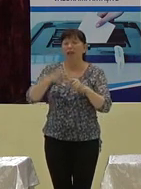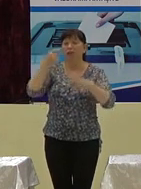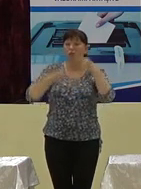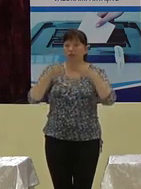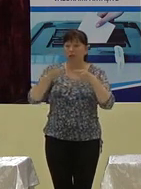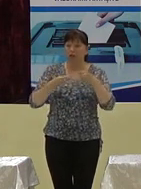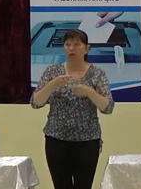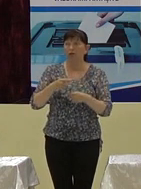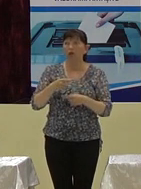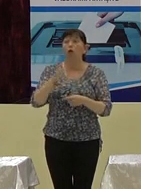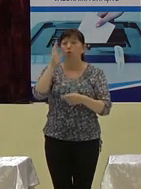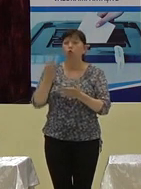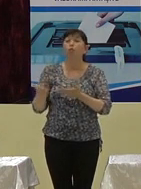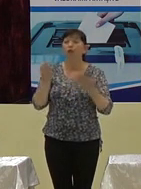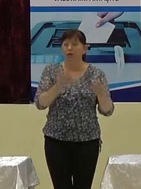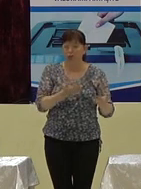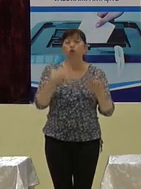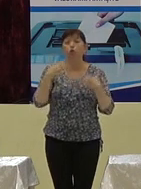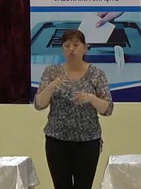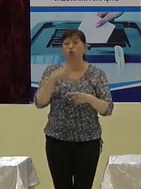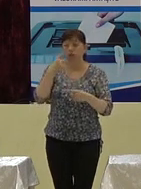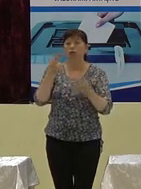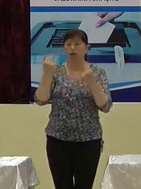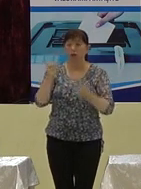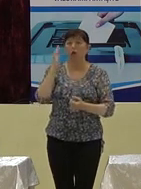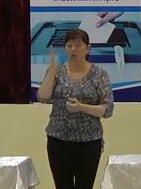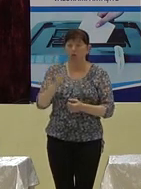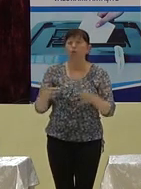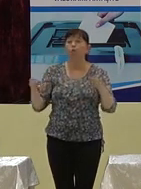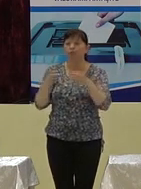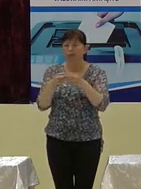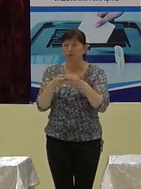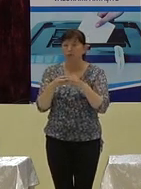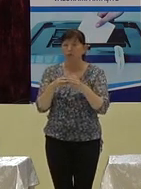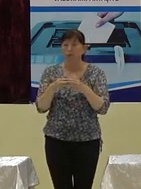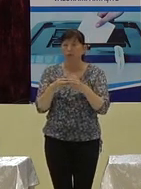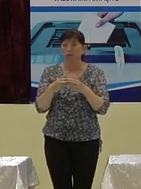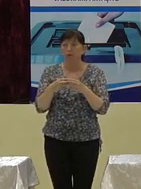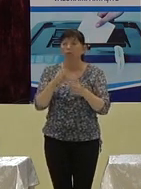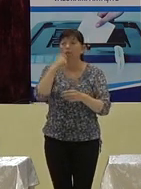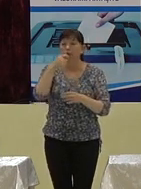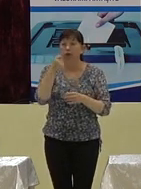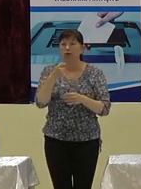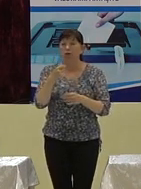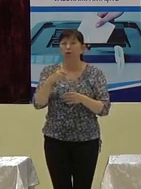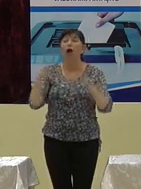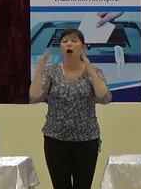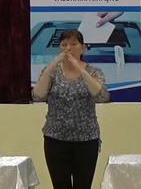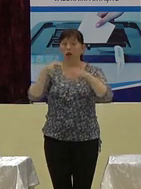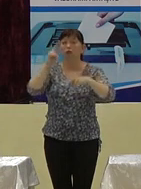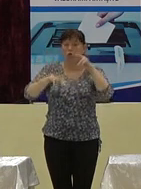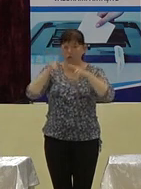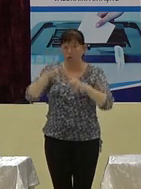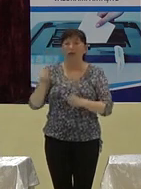dezbateri sunt invitate și au confirmat participarea partidele, următoarele partide: Partidul Politic, Partidul Acasă